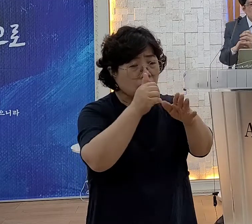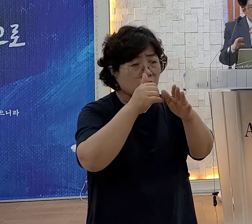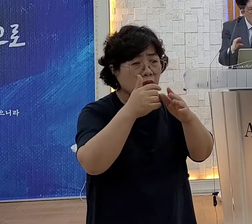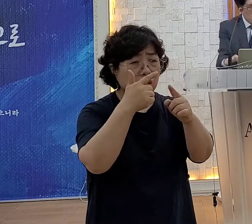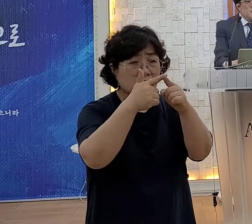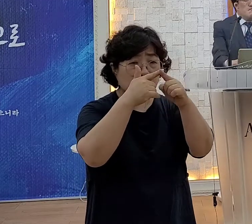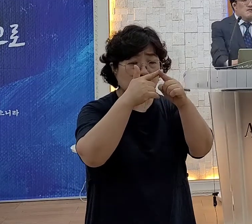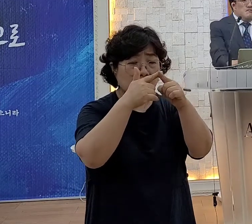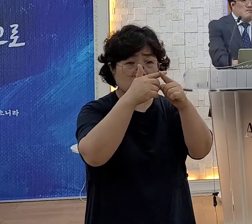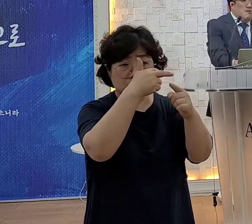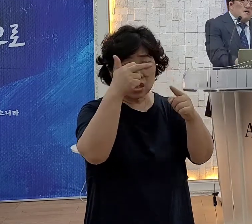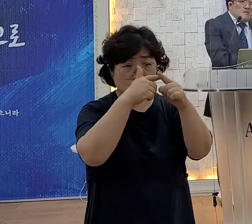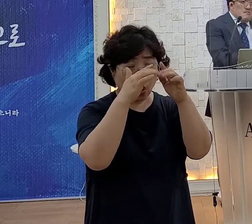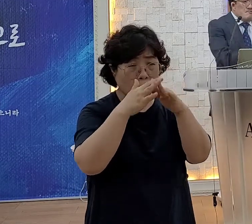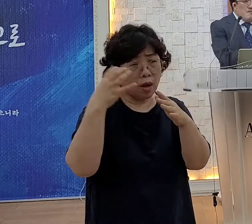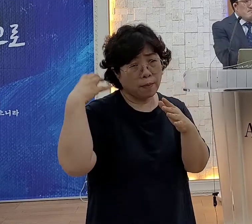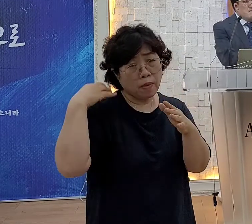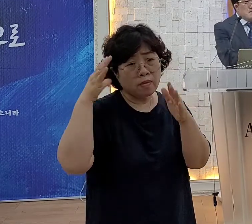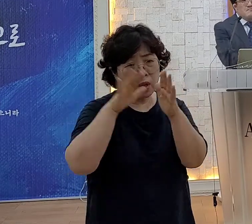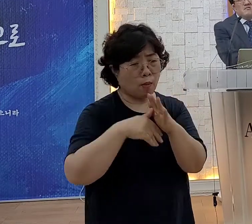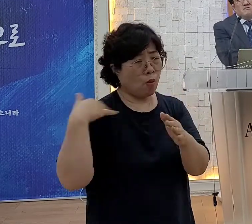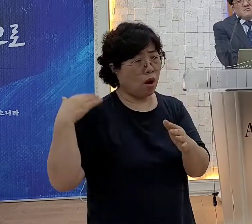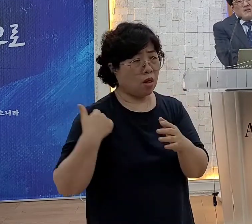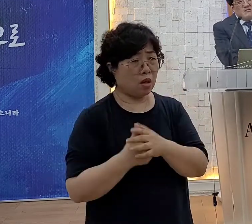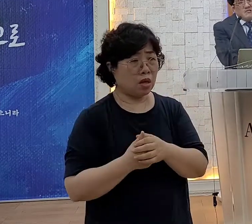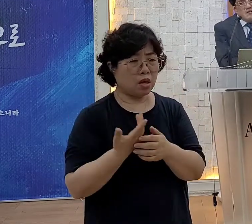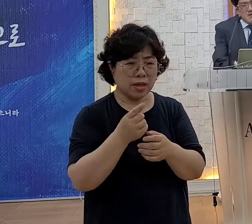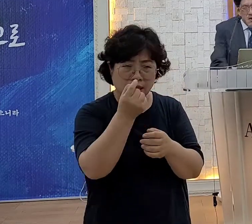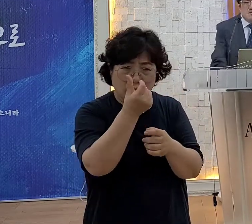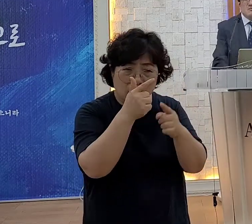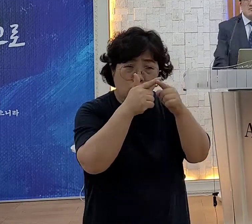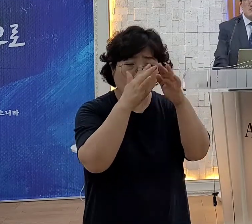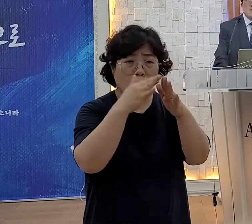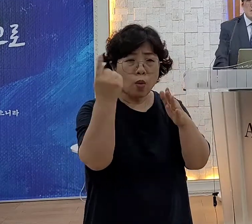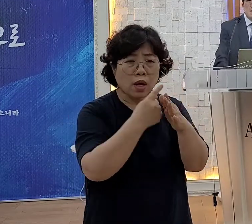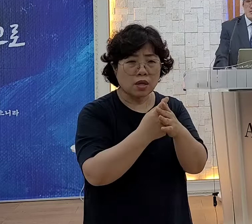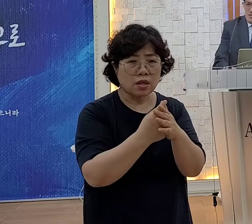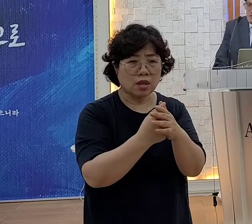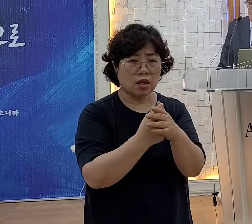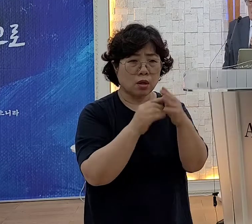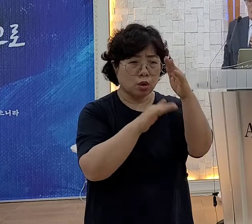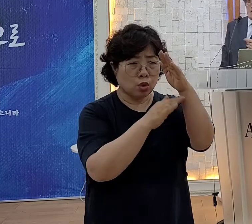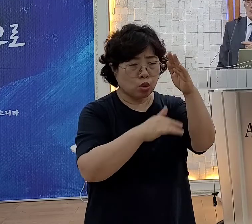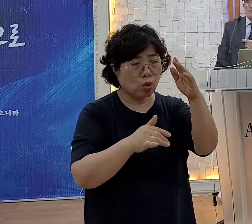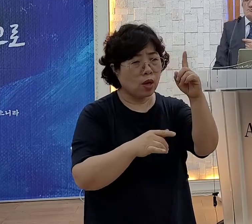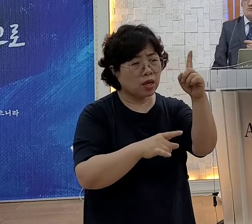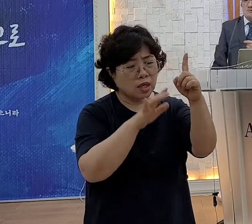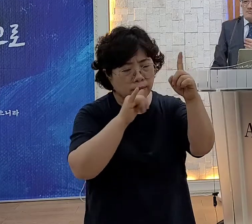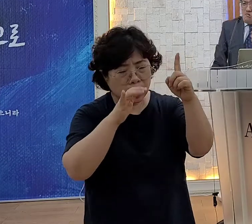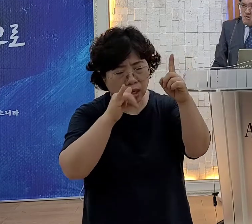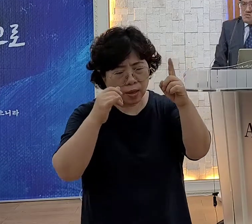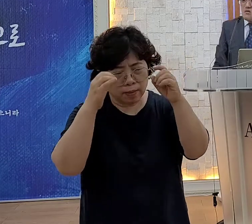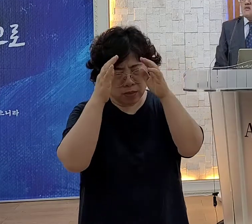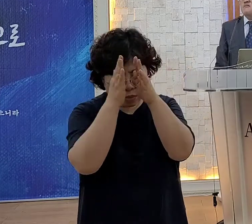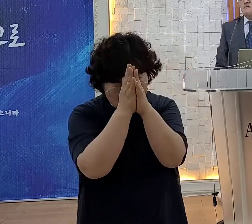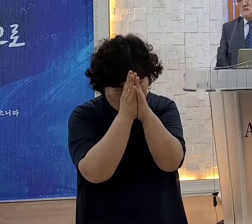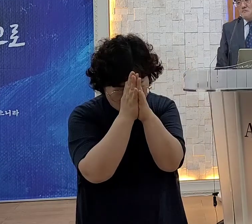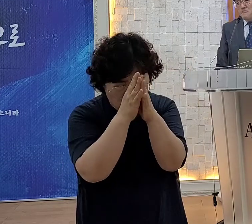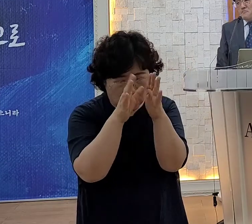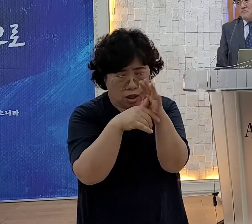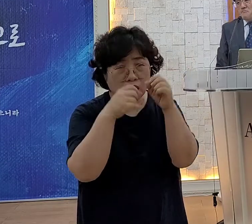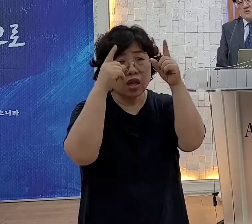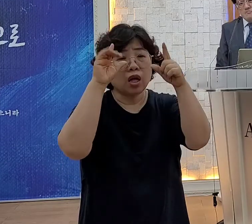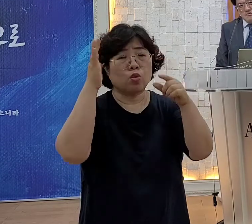있고 어떻게 기도해야 되고 이분이 앞으로 어떻게 믿음으로 자라날지를 생각하면서 이제 진짜 제가 눈이 뜨이고 보여지게 된